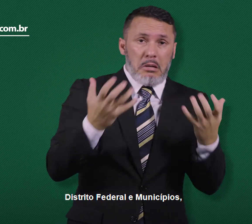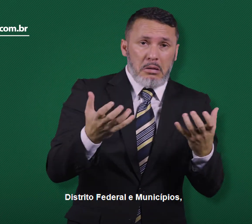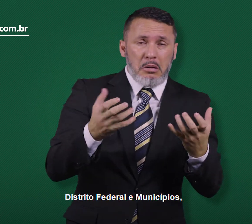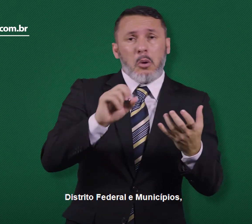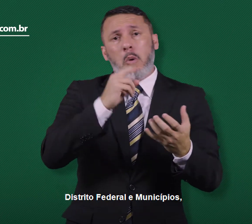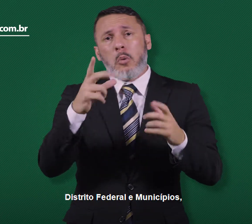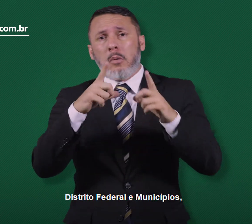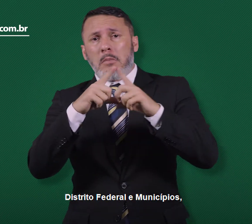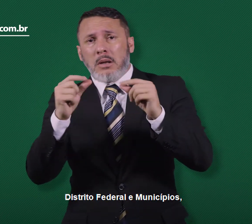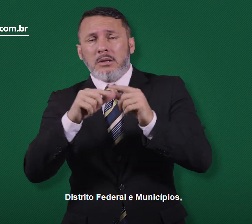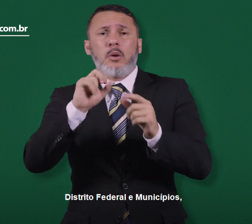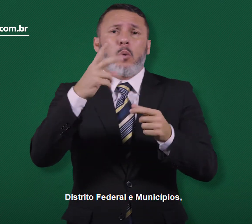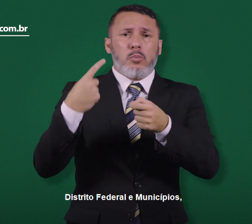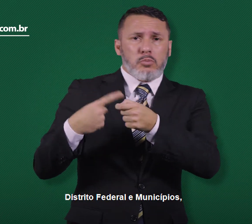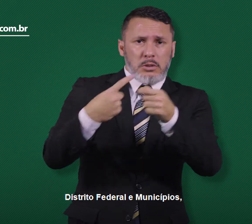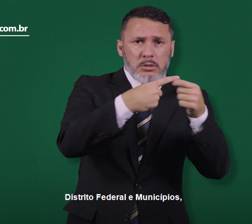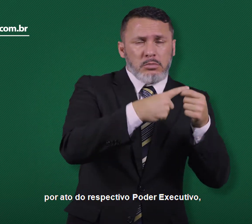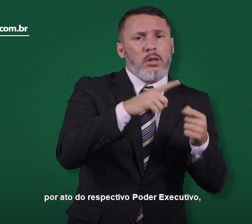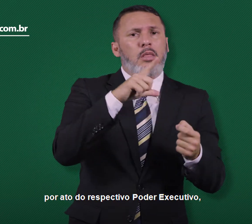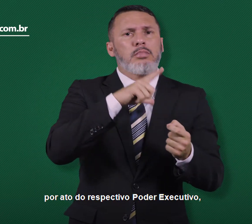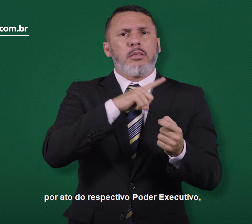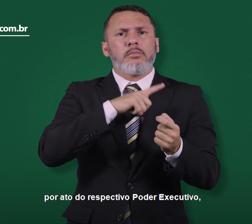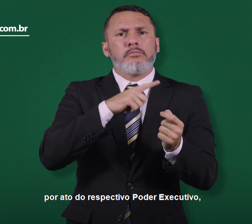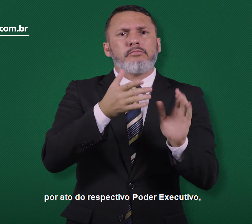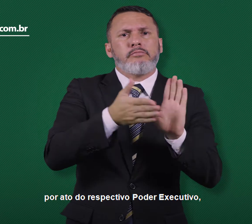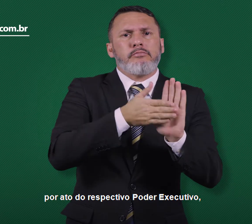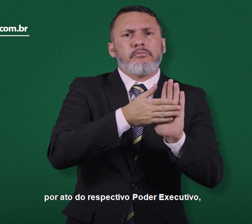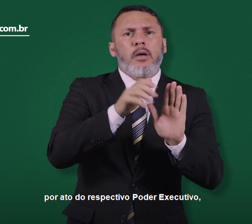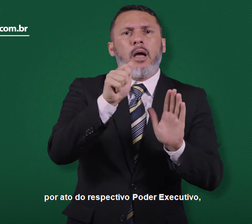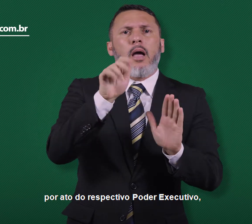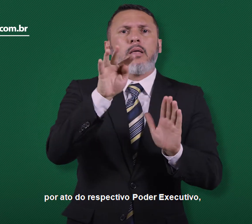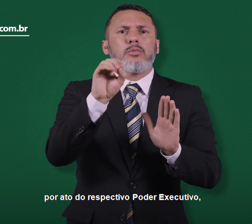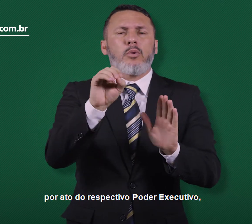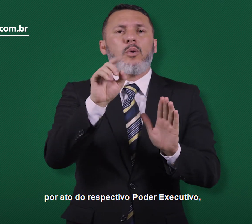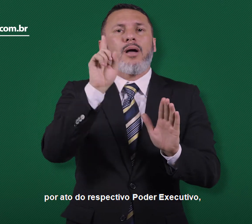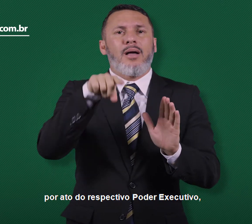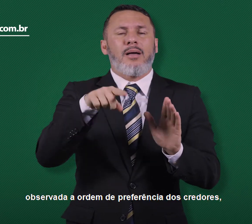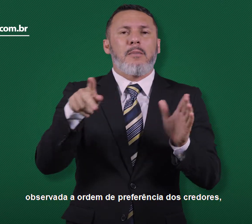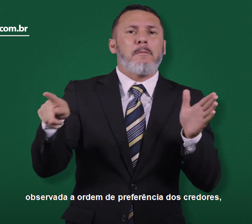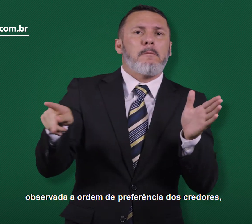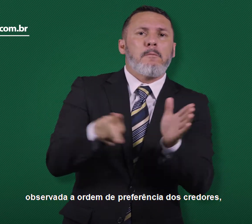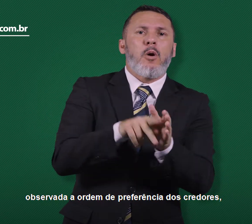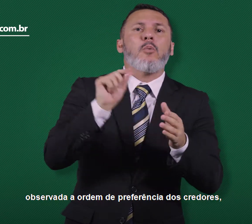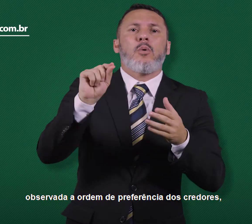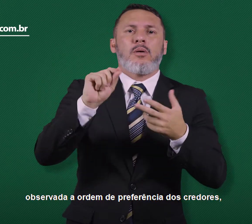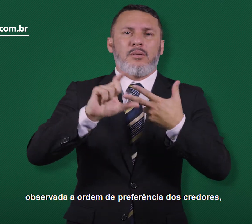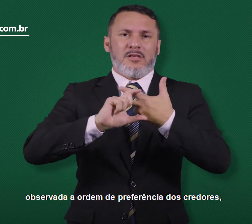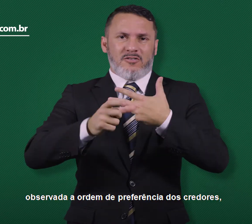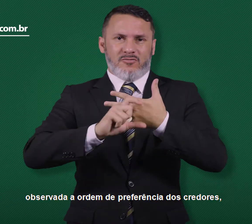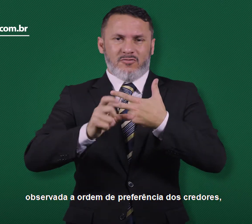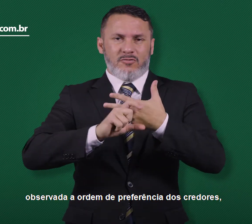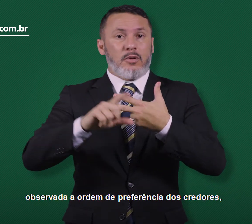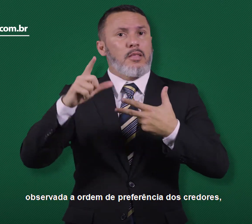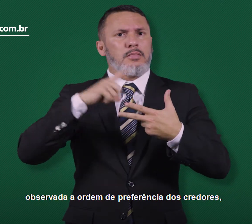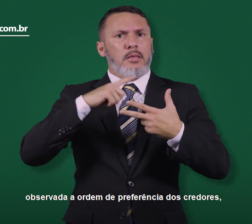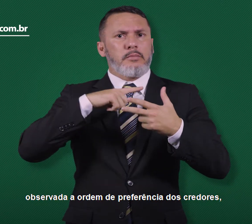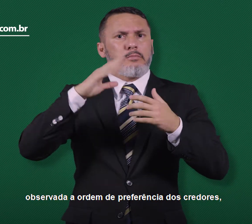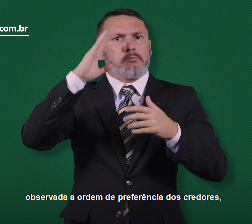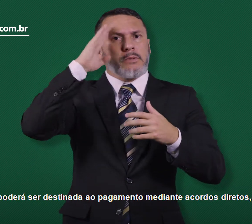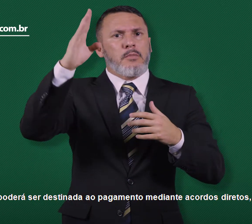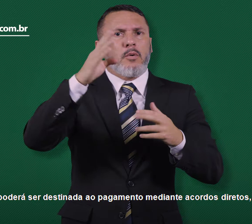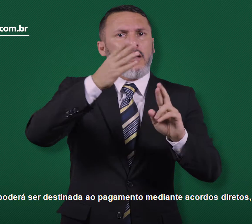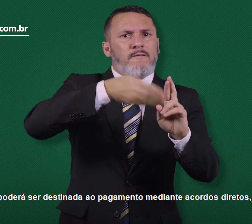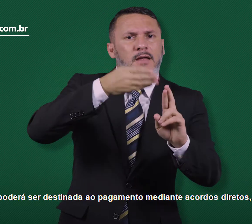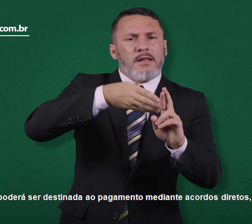estados, Distrito Federal e municípios, por ato do respectivo Poder Executivo, observada a ordem de preferência dos